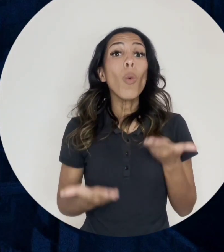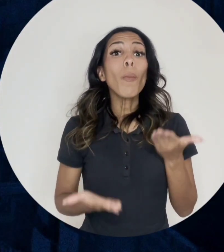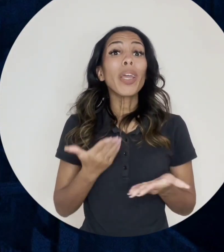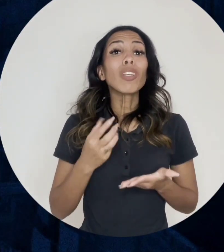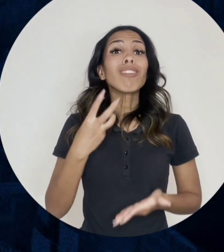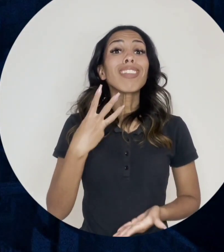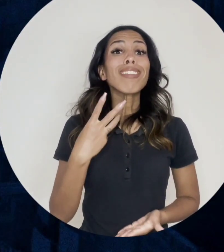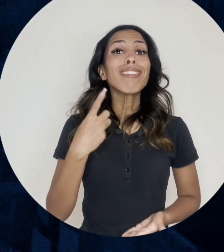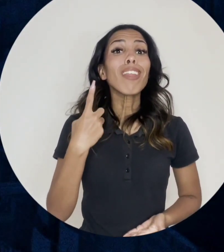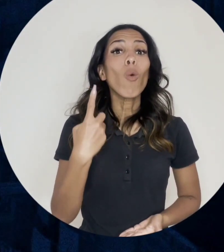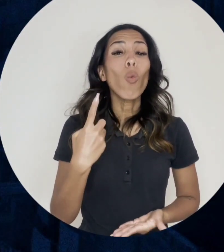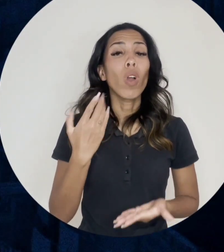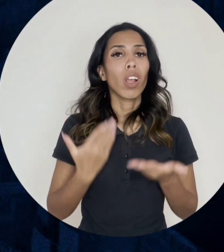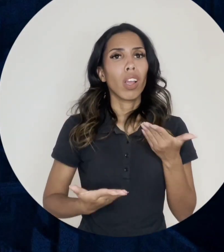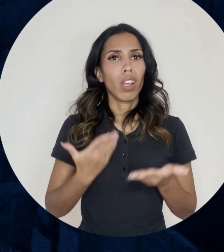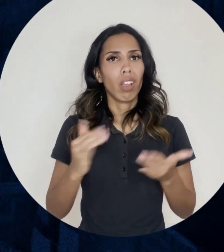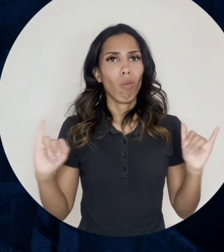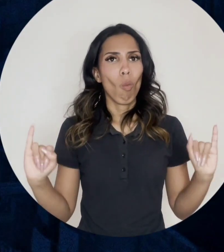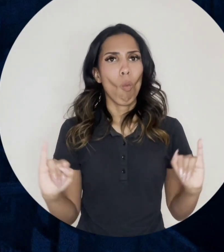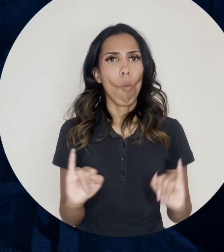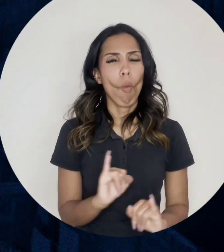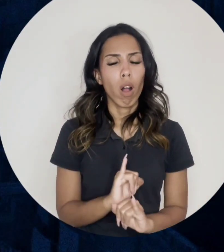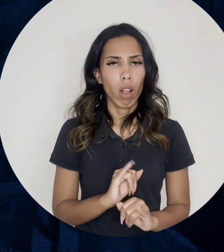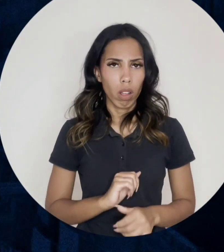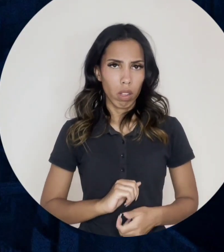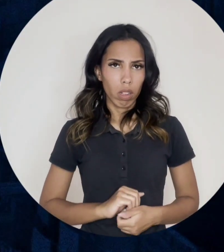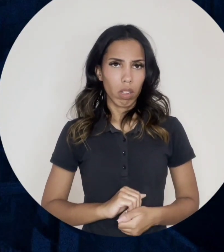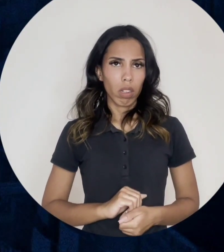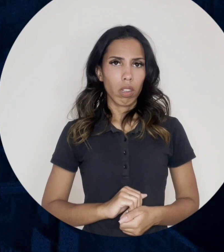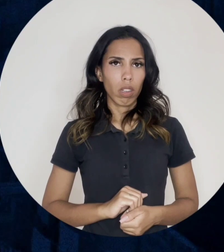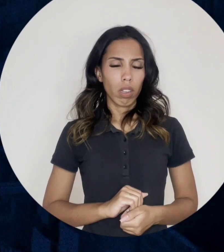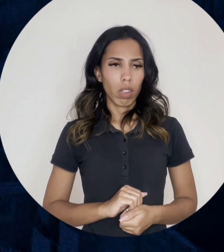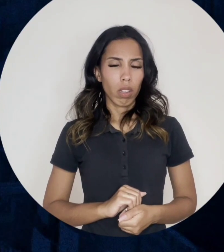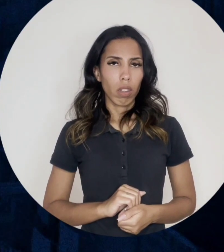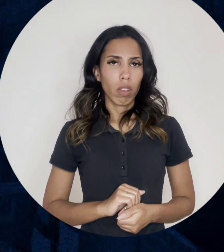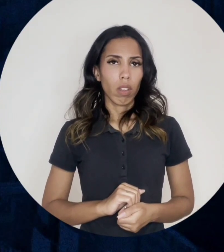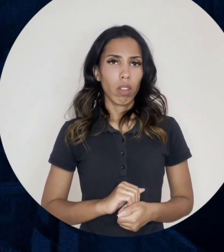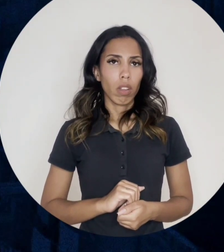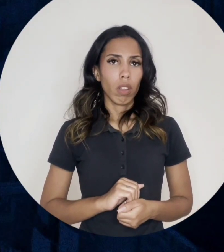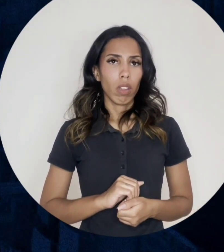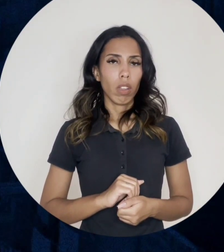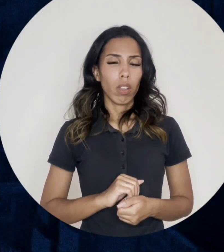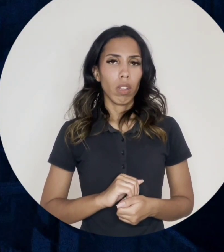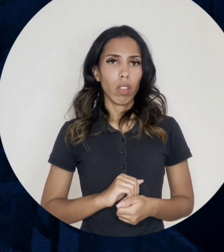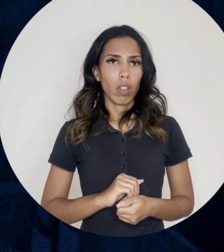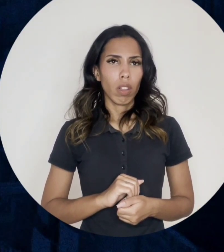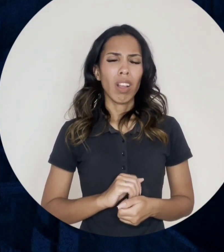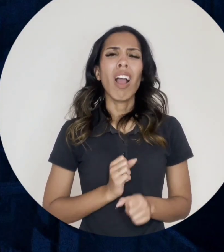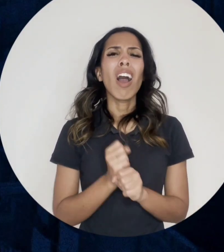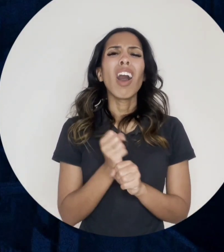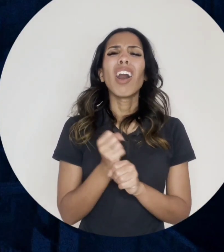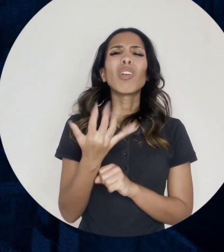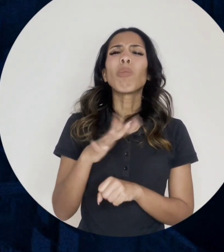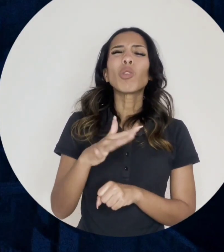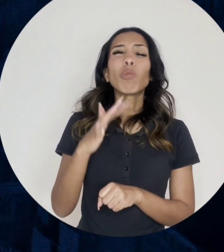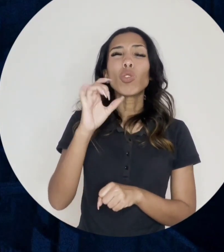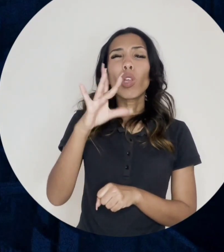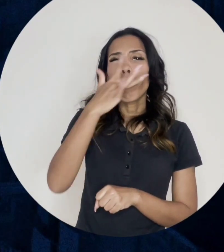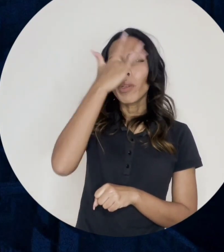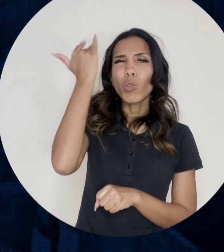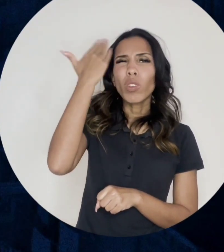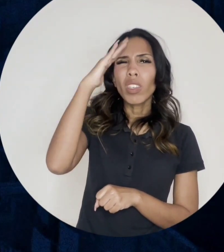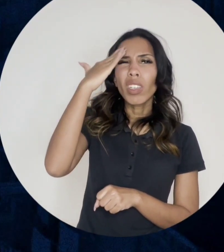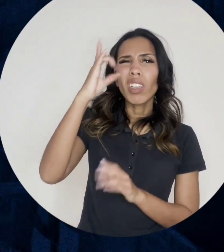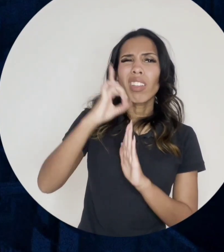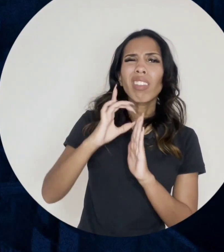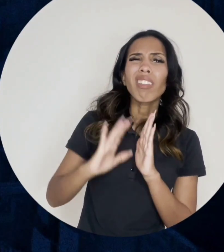Bom, passou. Fui trabalhar no PET. Que ano mais ou menos, para referenciar? Década